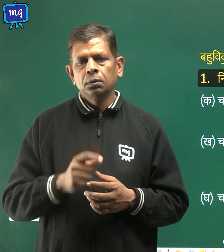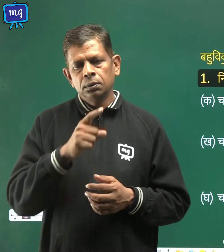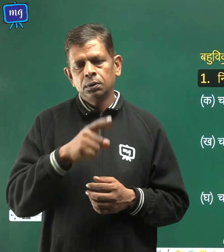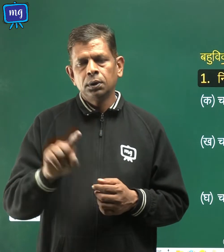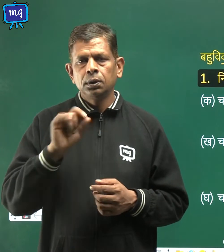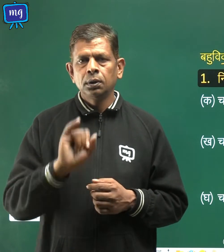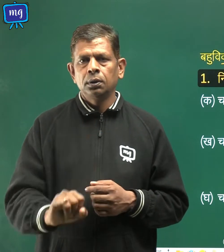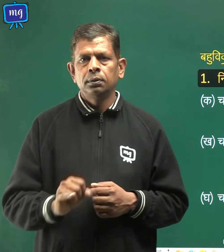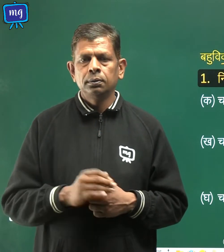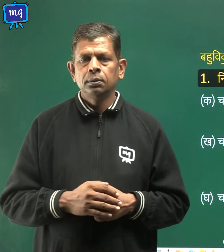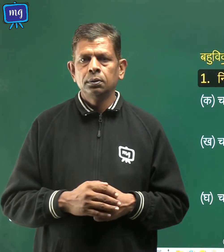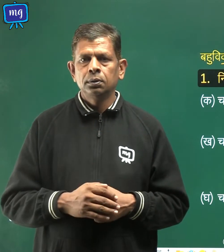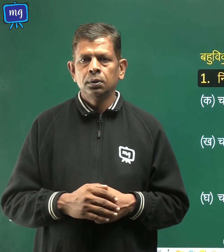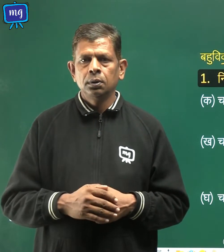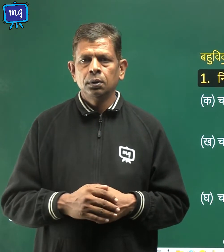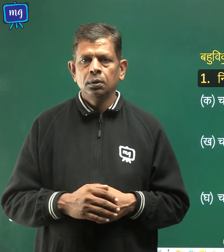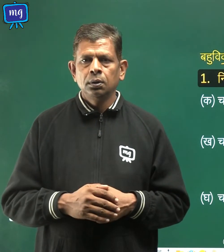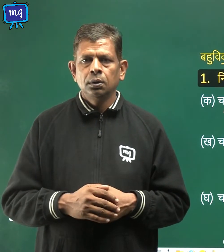सही है?